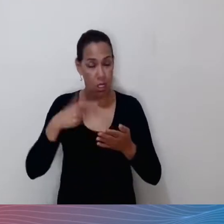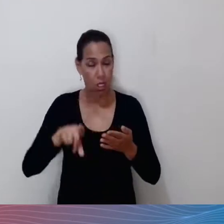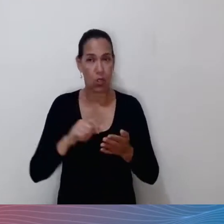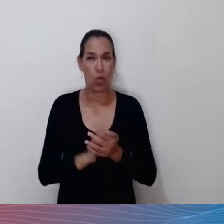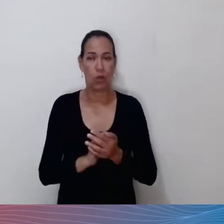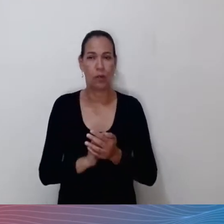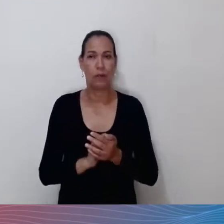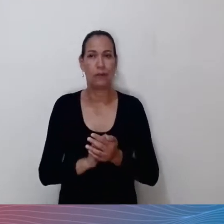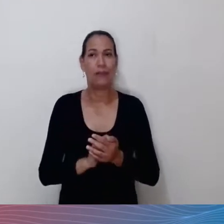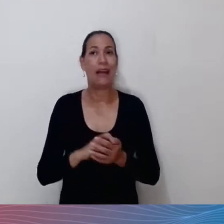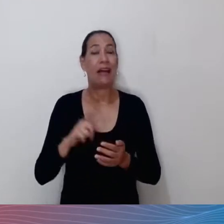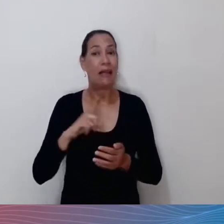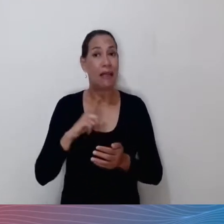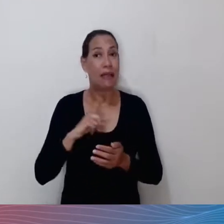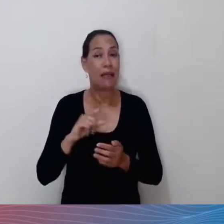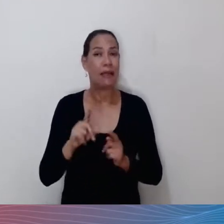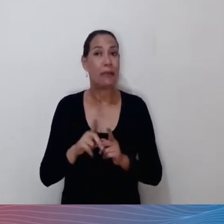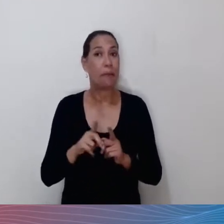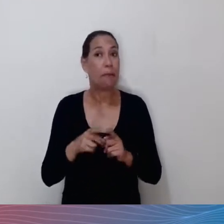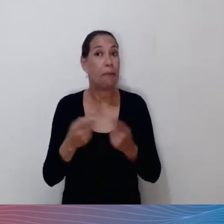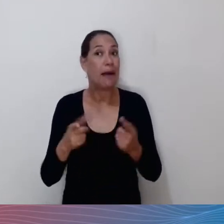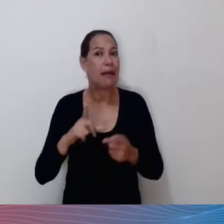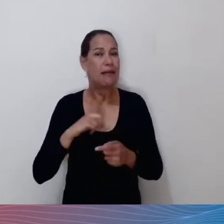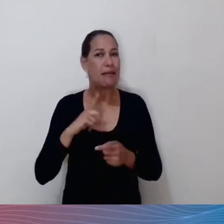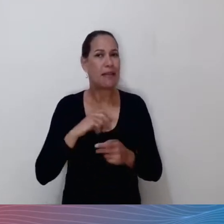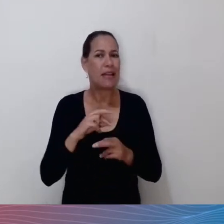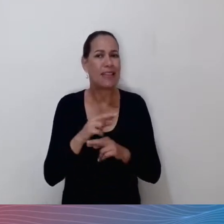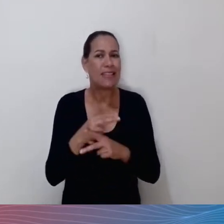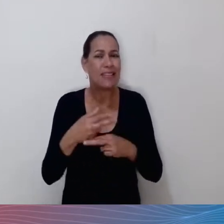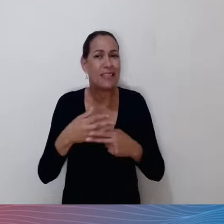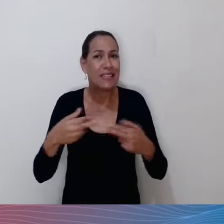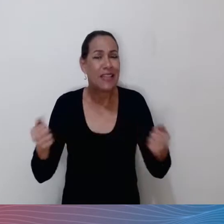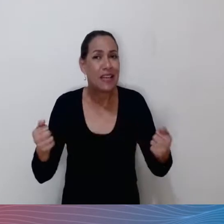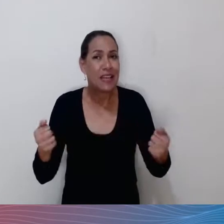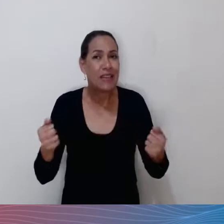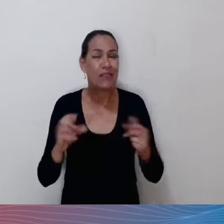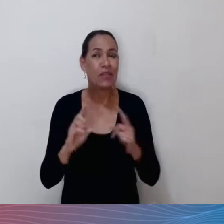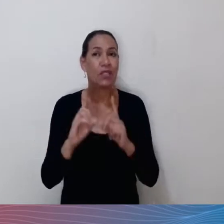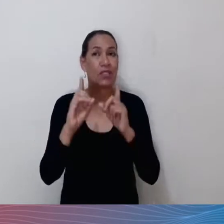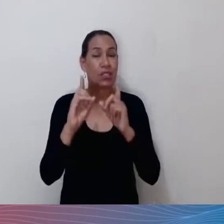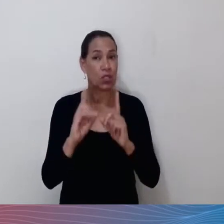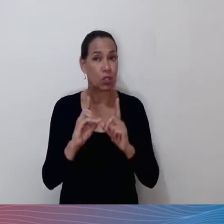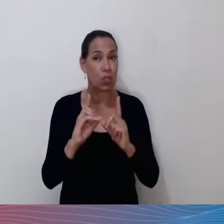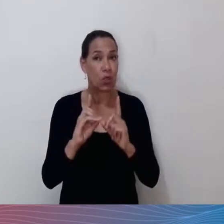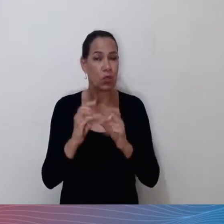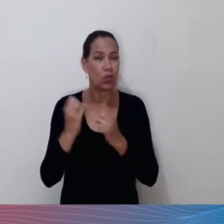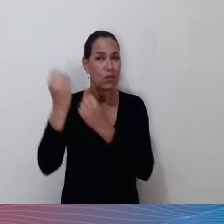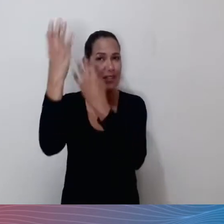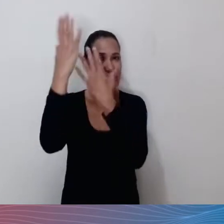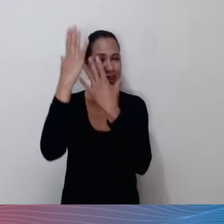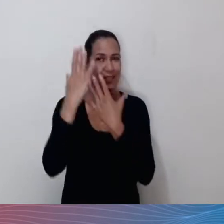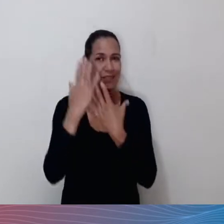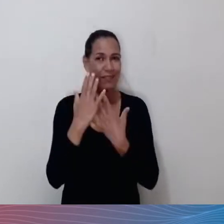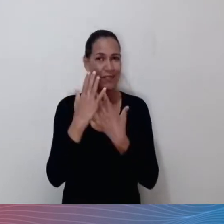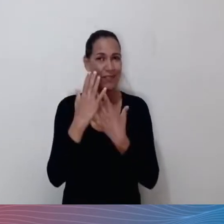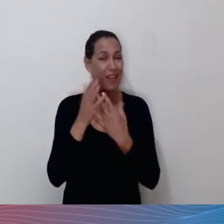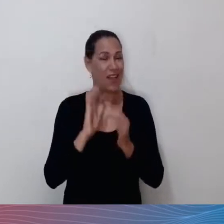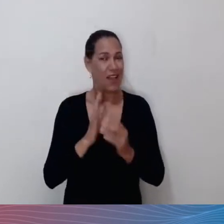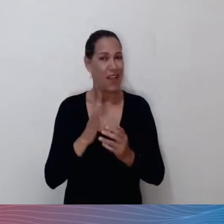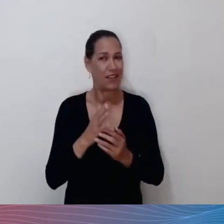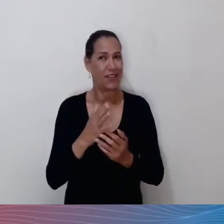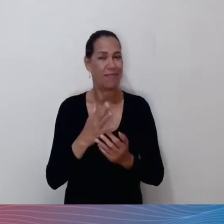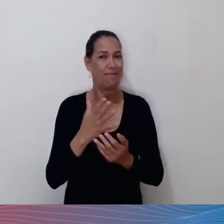diferentes dons, segundo a graça que nos foi dada. O que é graça? Nós